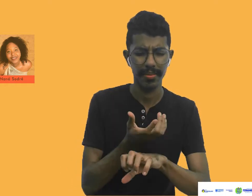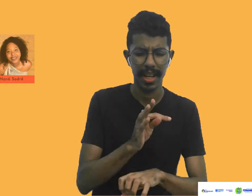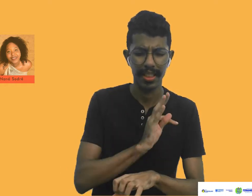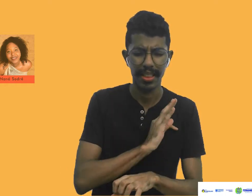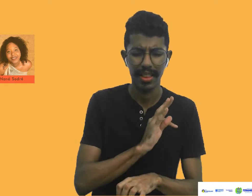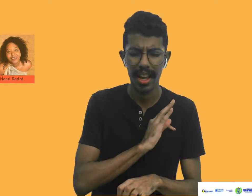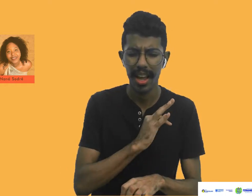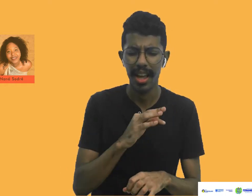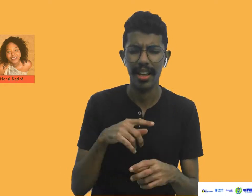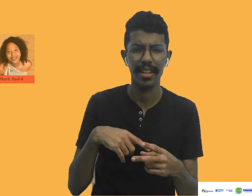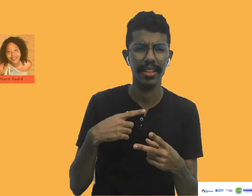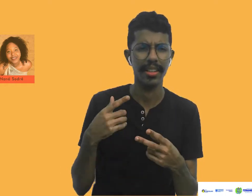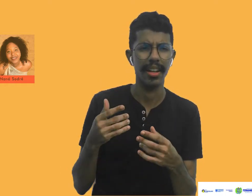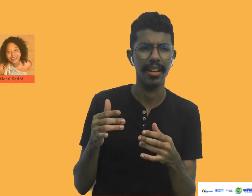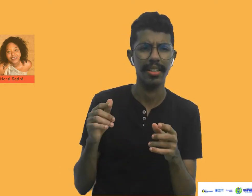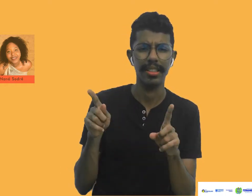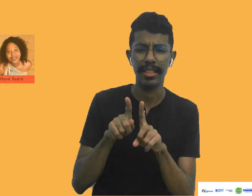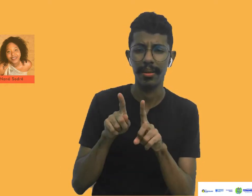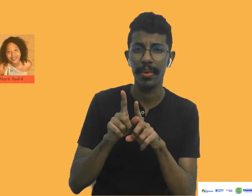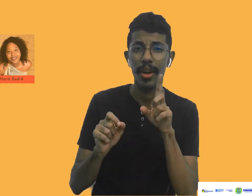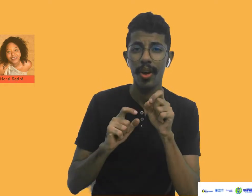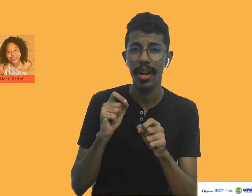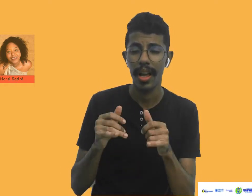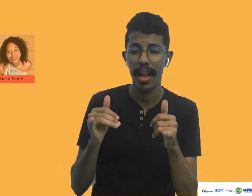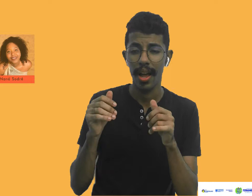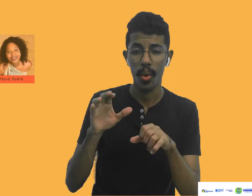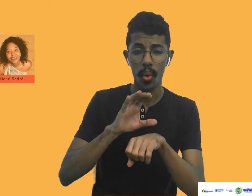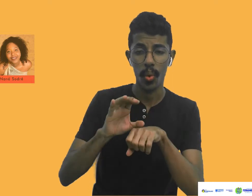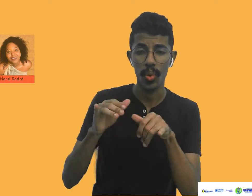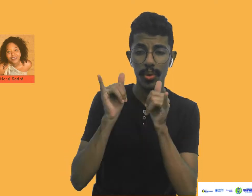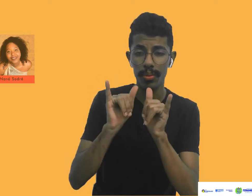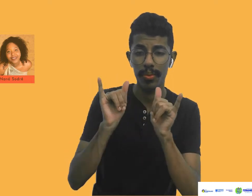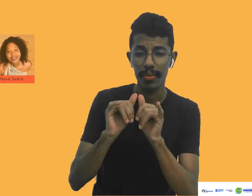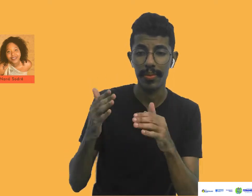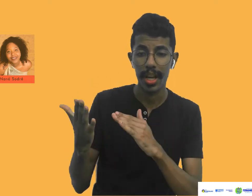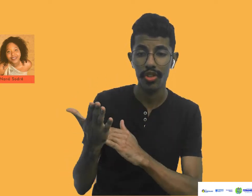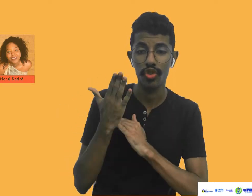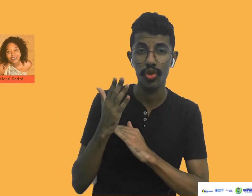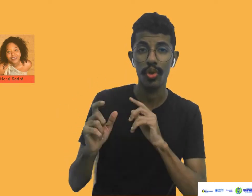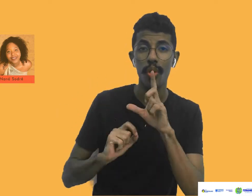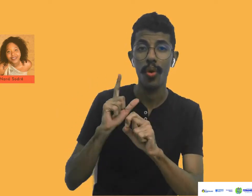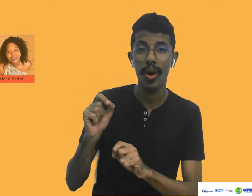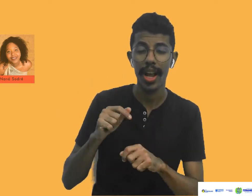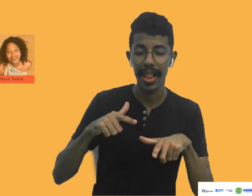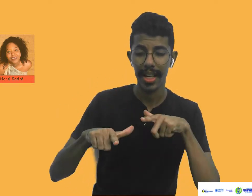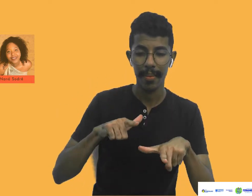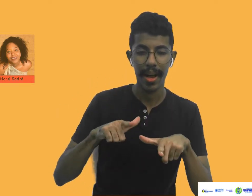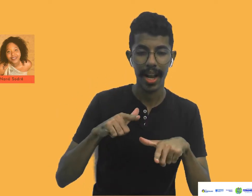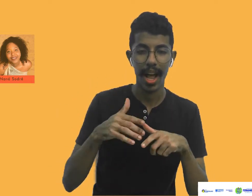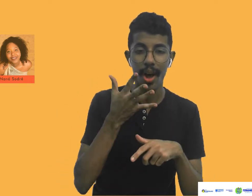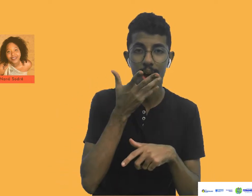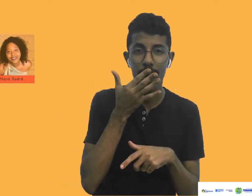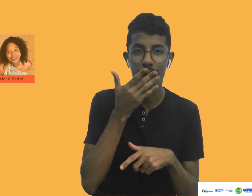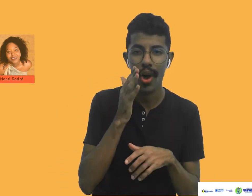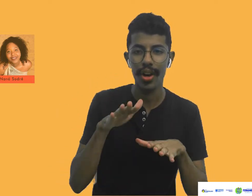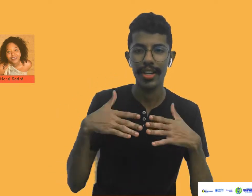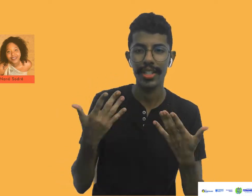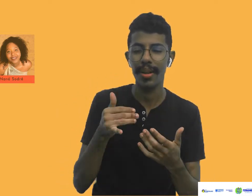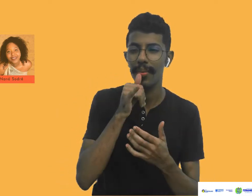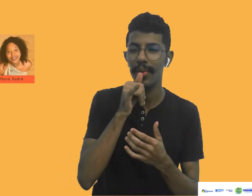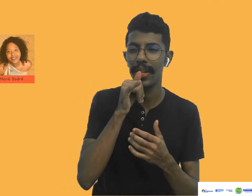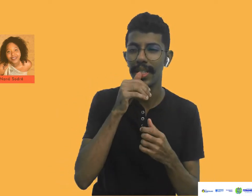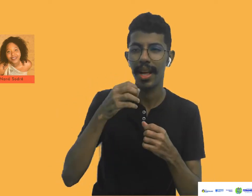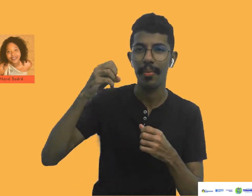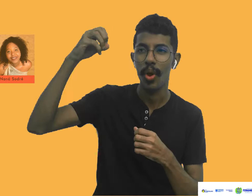cadeiras técnicas, e a publicidade me dá uma base de trabalhar com cores, então a técnica de maquiagem,